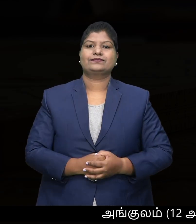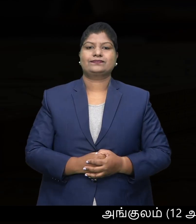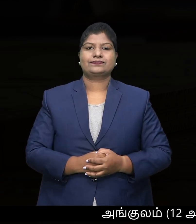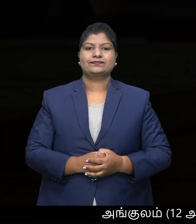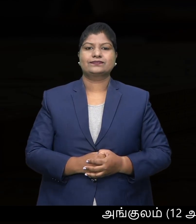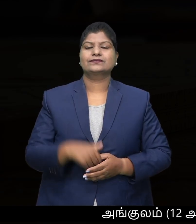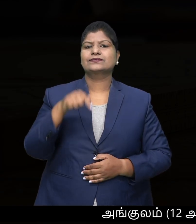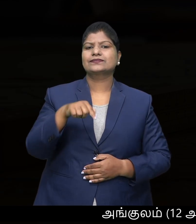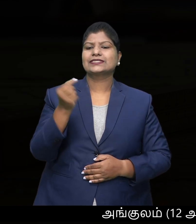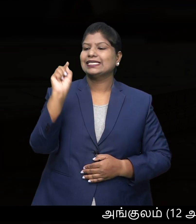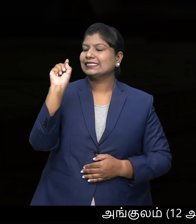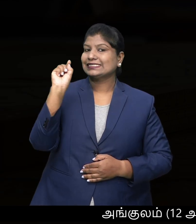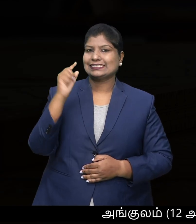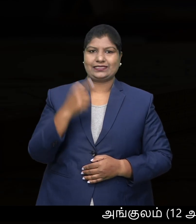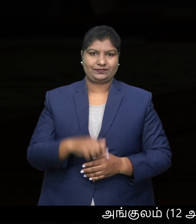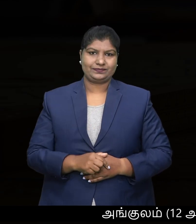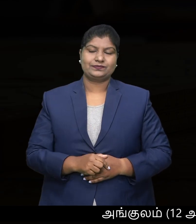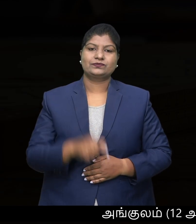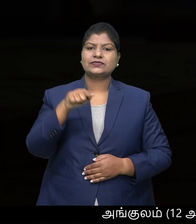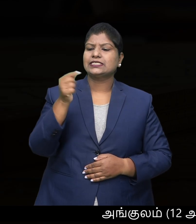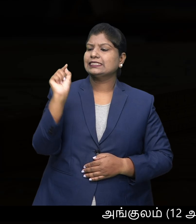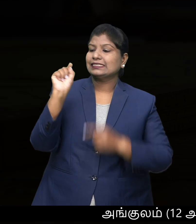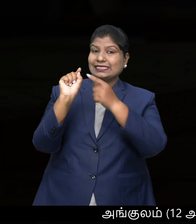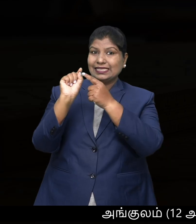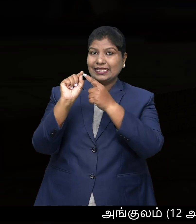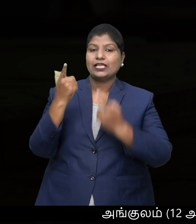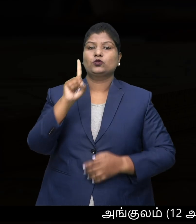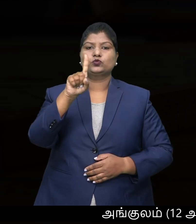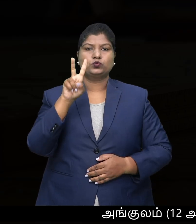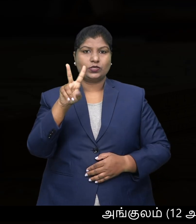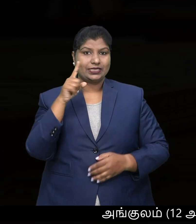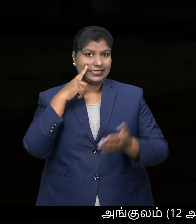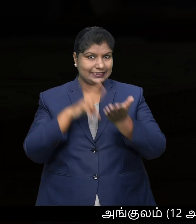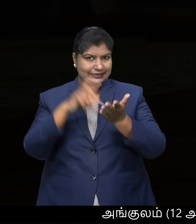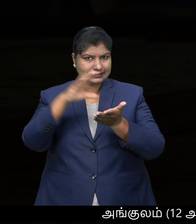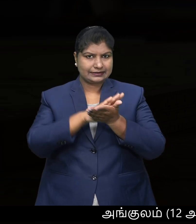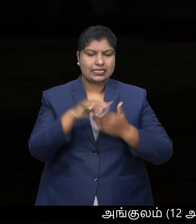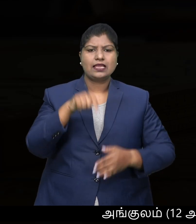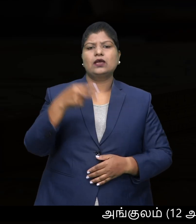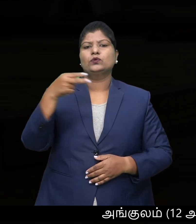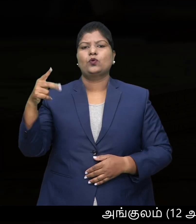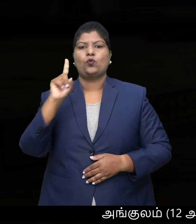அங்குலம், அதாவது 12 அங்குலம் ஈடு 1 அடி.